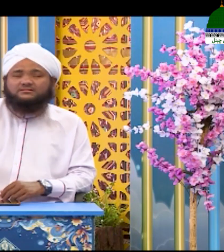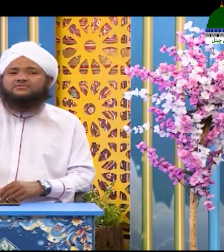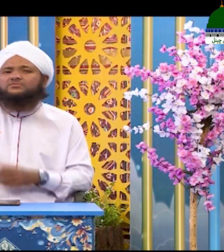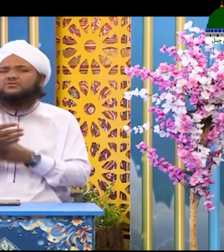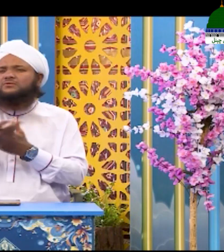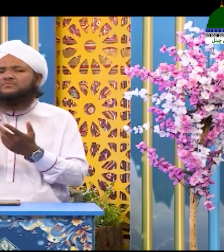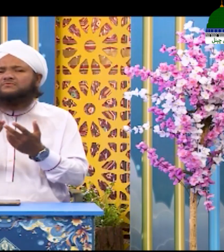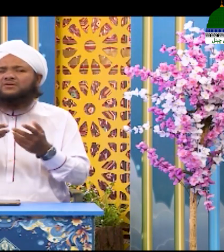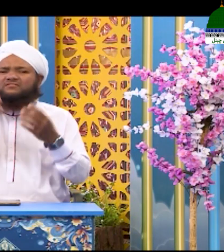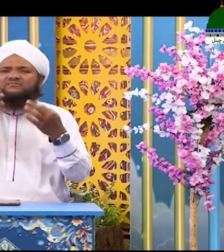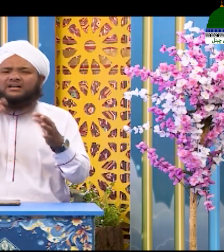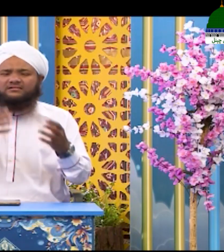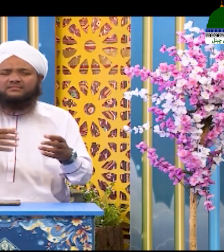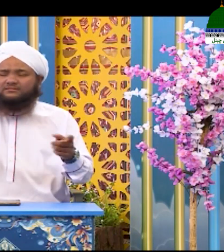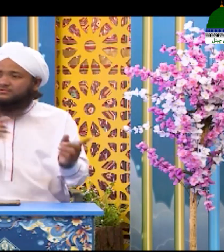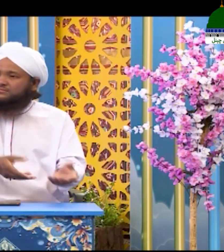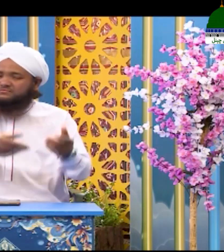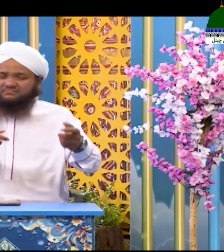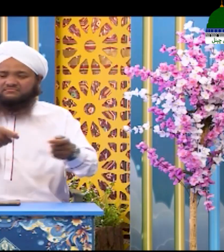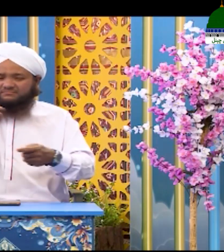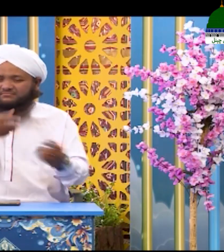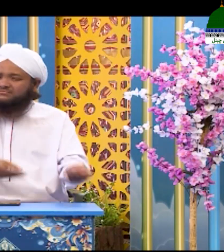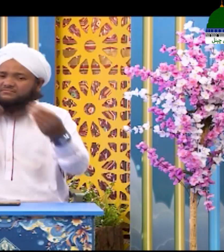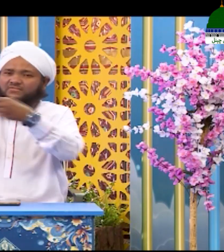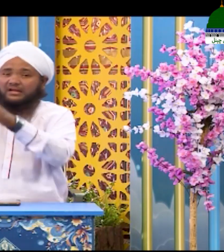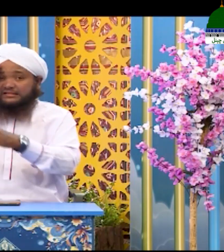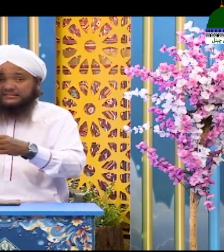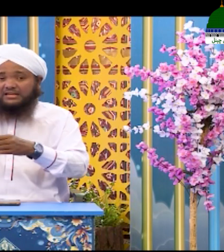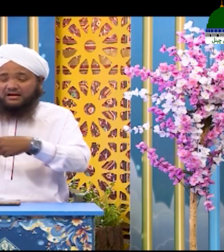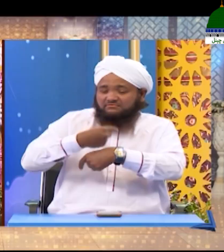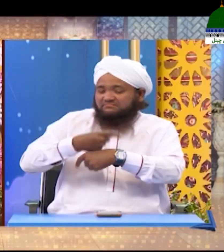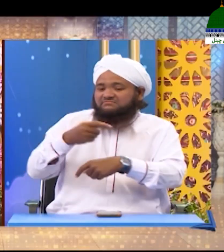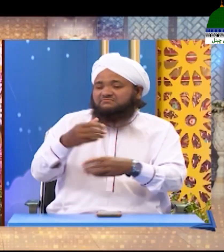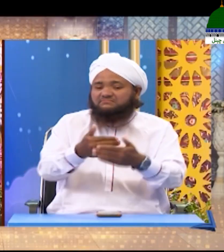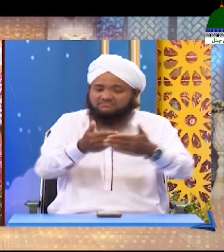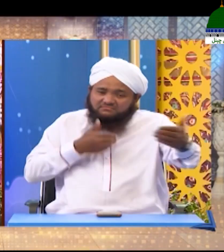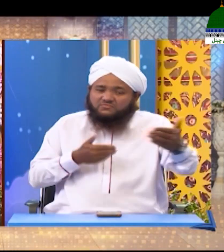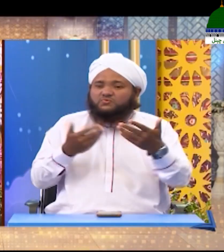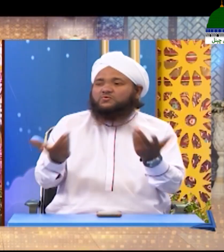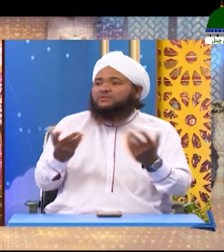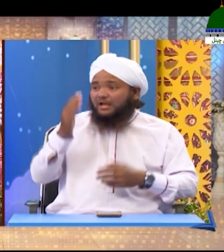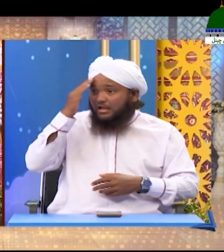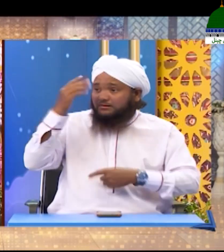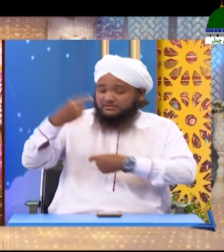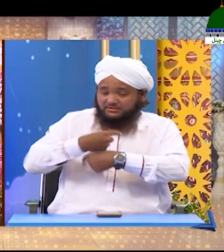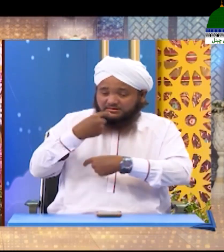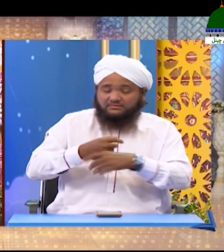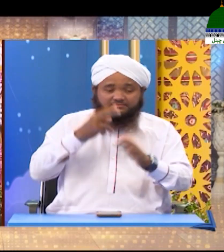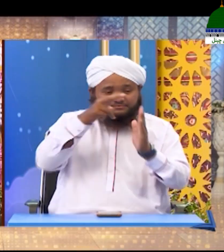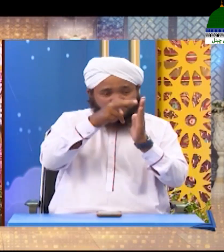دیا جاتا ہے۔ یقیناً یہ سب علم دین سے دوری کا نتیجہ ہے۔ اگر ہم اسلامی تعلیمات کا جائزہ لیں تو ہمیں